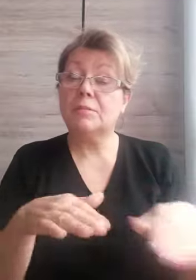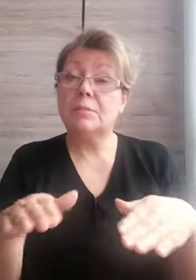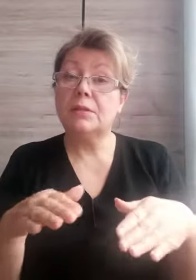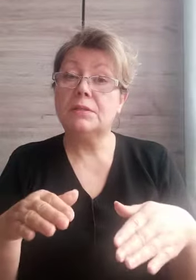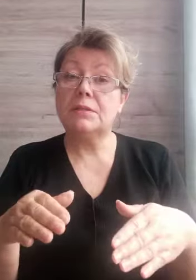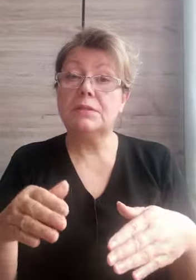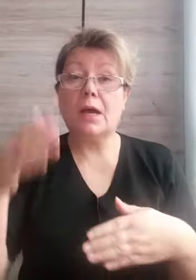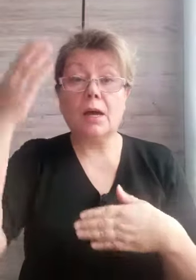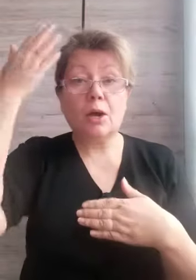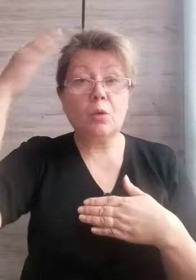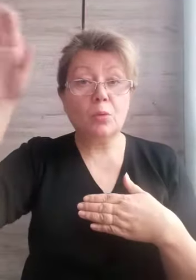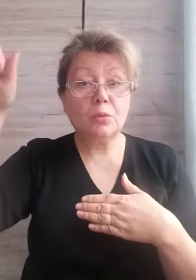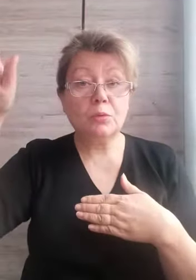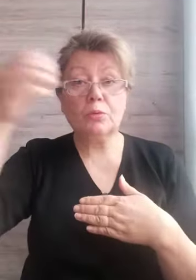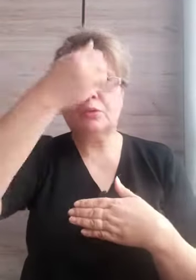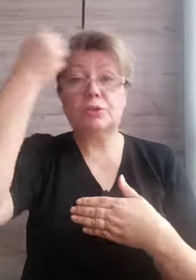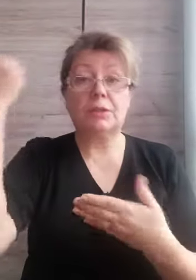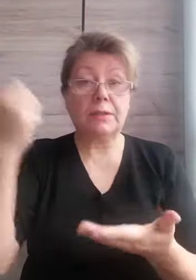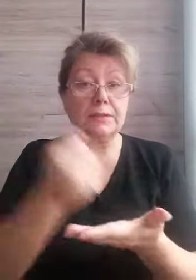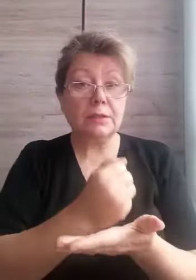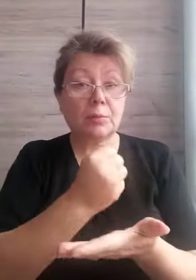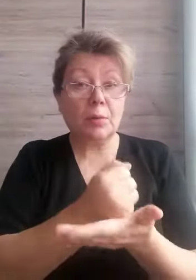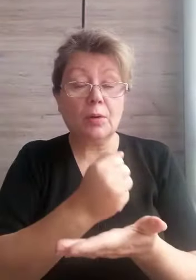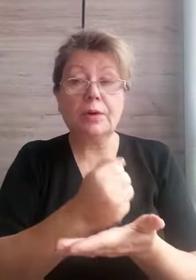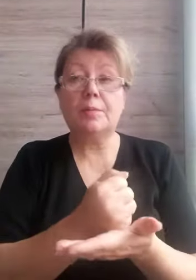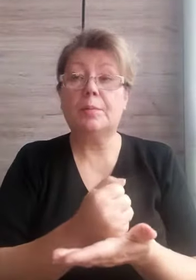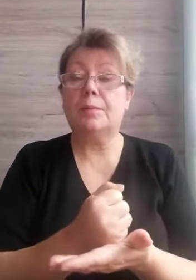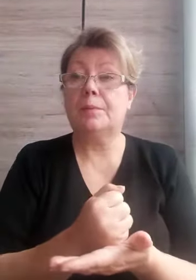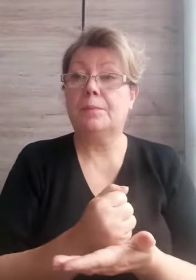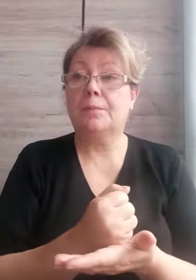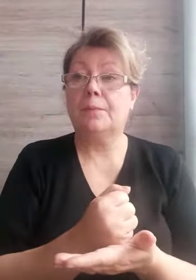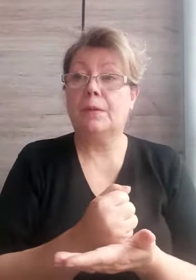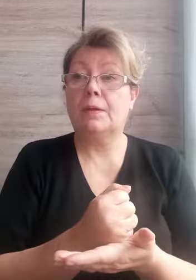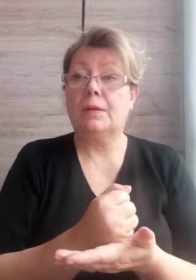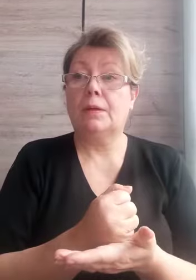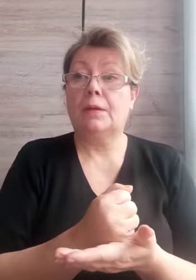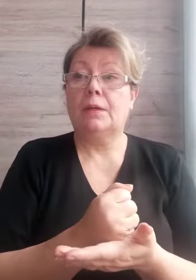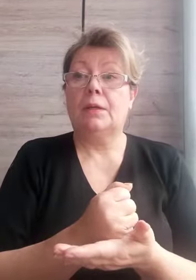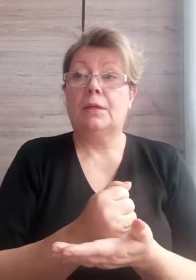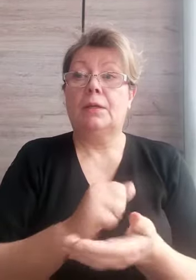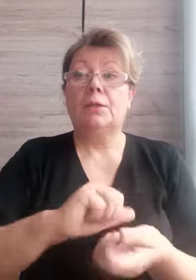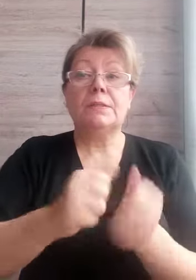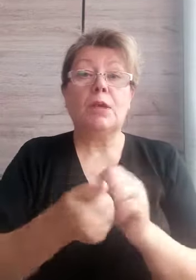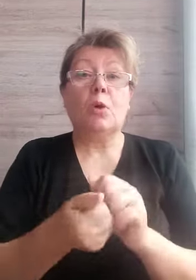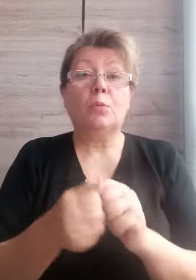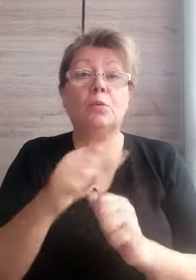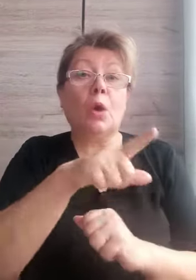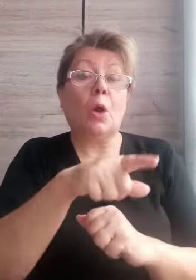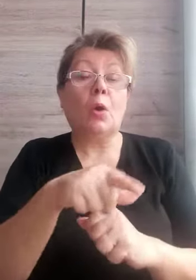miejscem kultury szklarskiej poręby. Są to